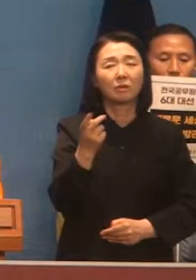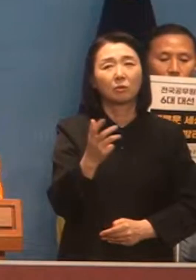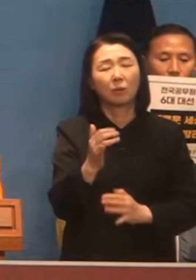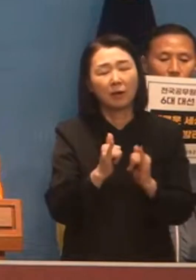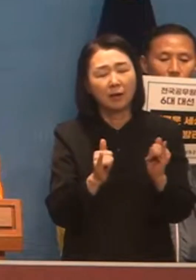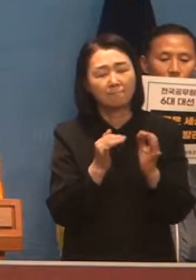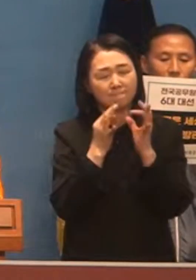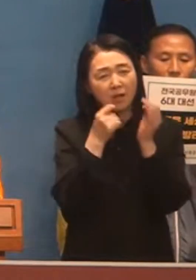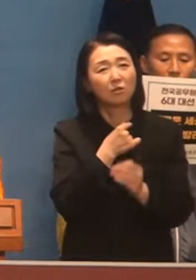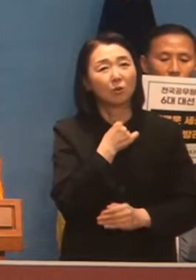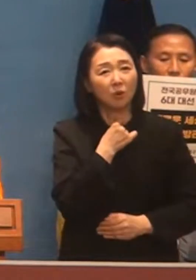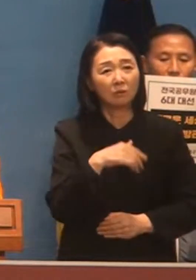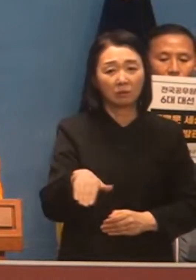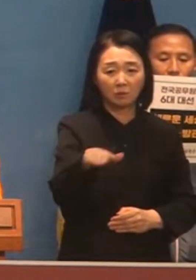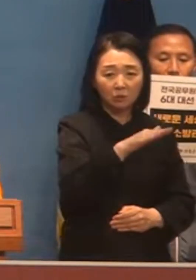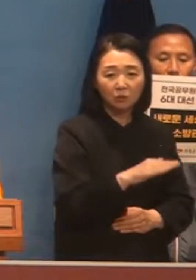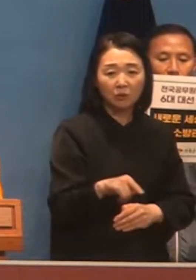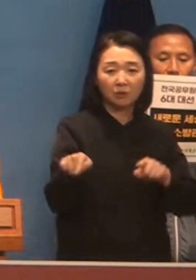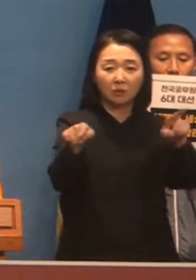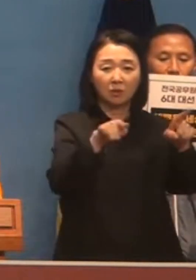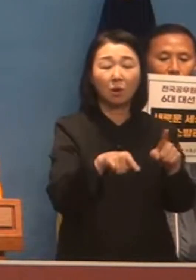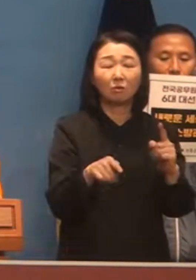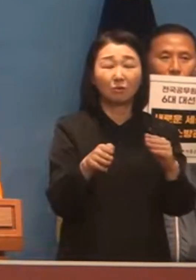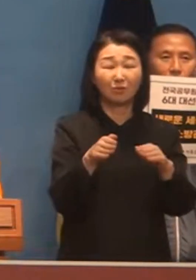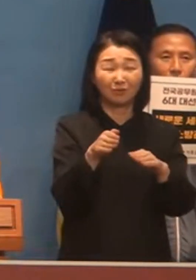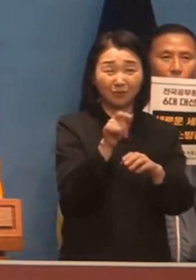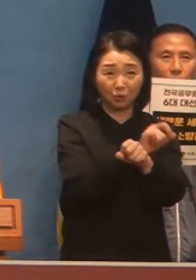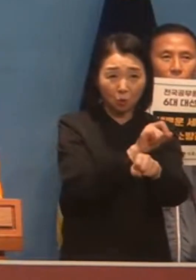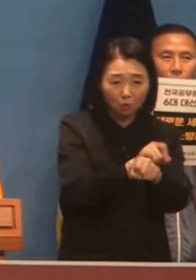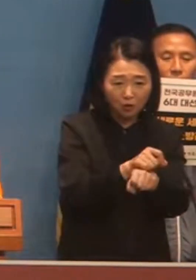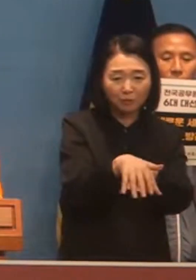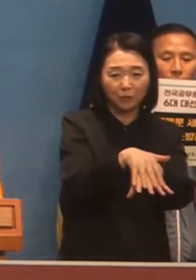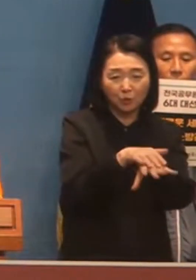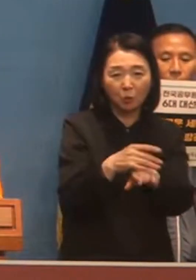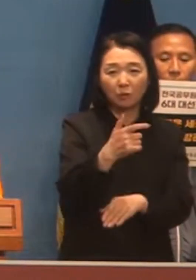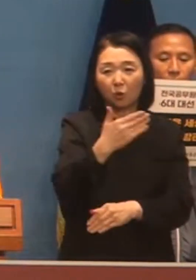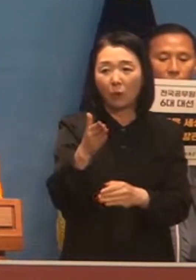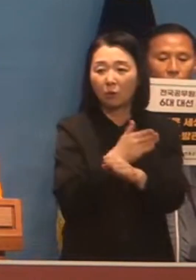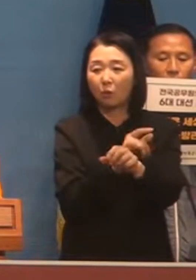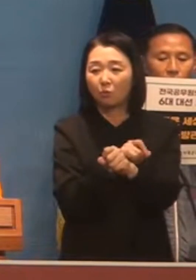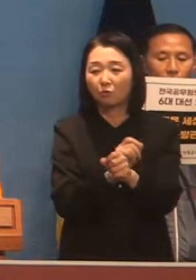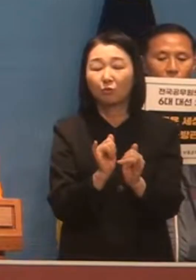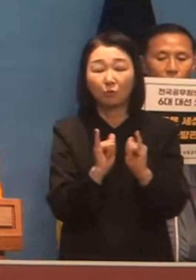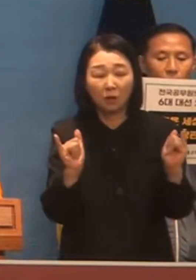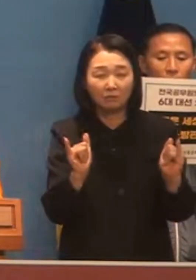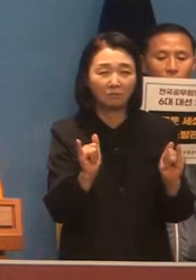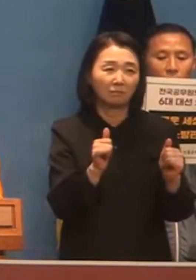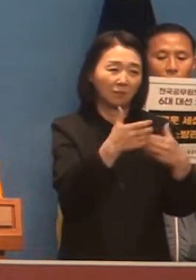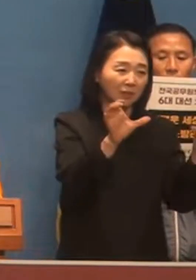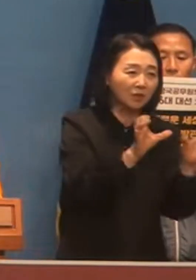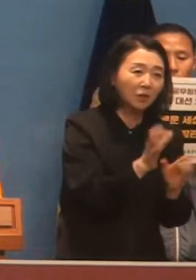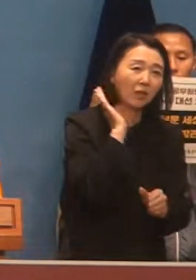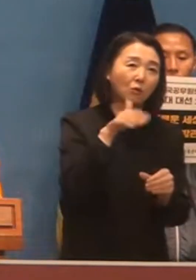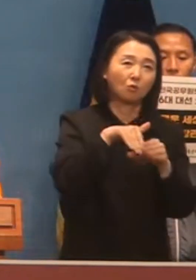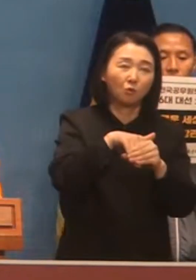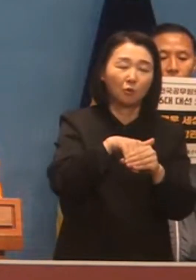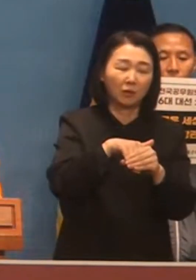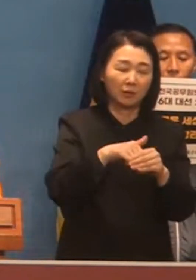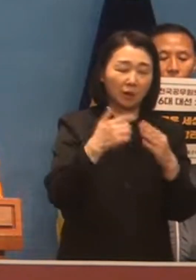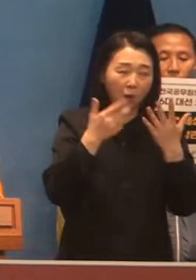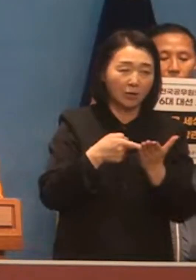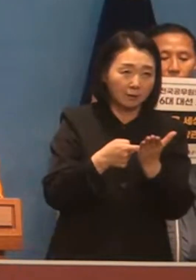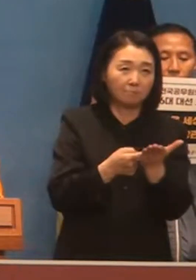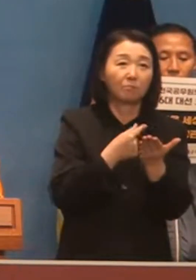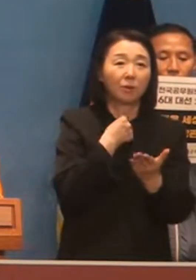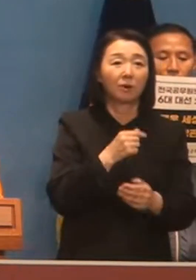절박한 요구에 따라 우리 전국 공무원 노동조합 소방본부는 각 정당과 대선 후보들에게 다음과 같이 강력히